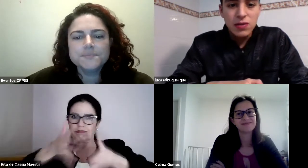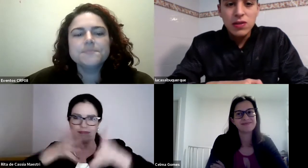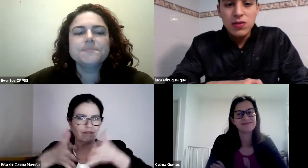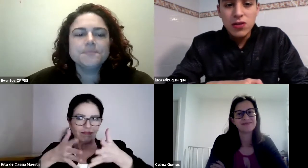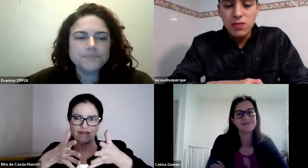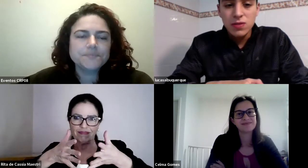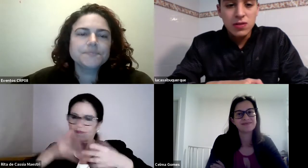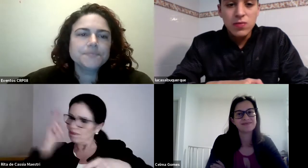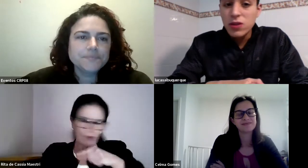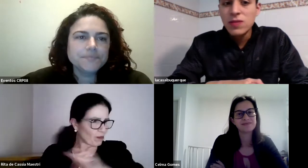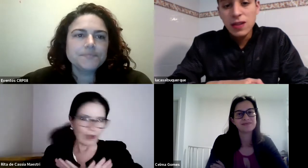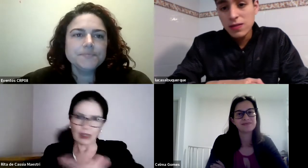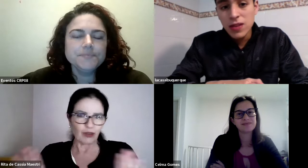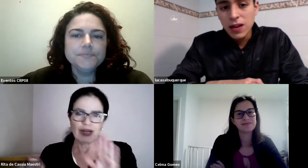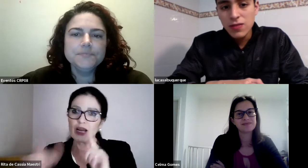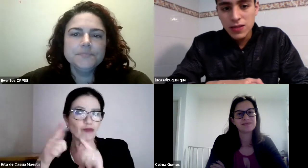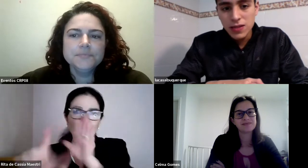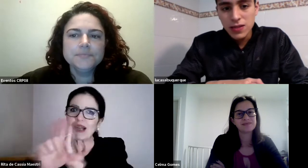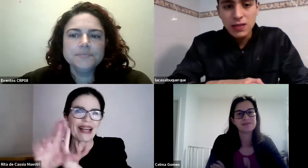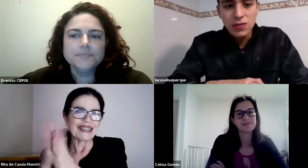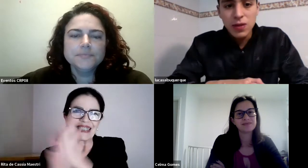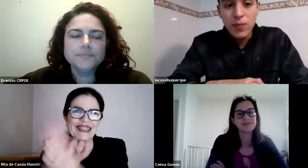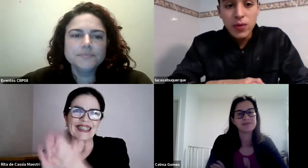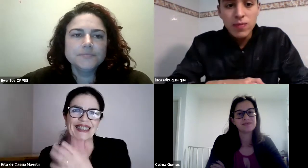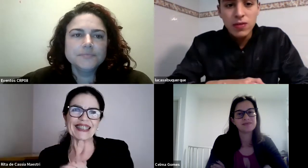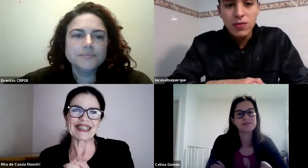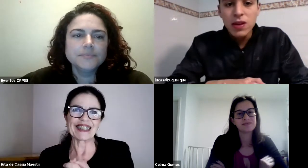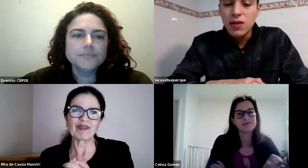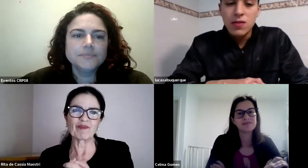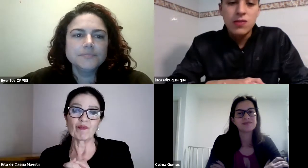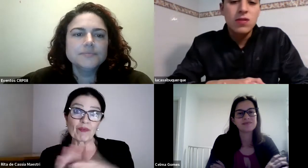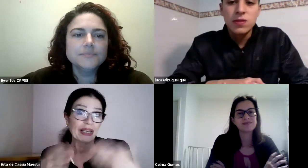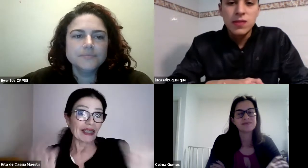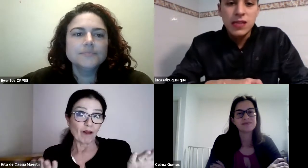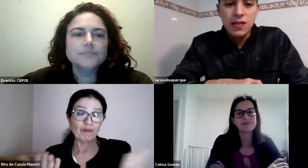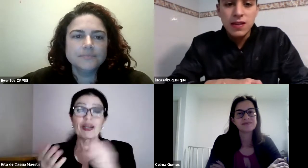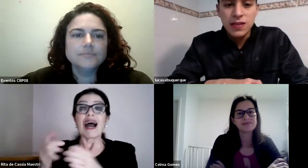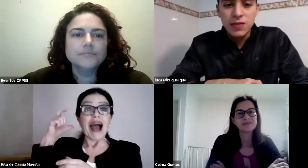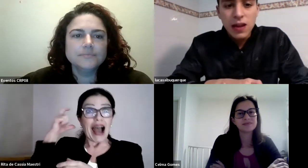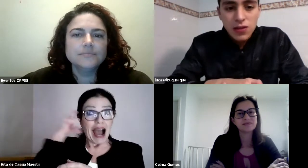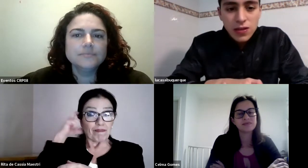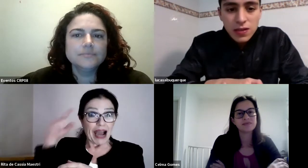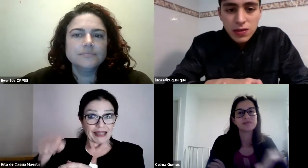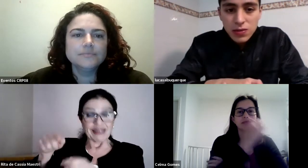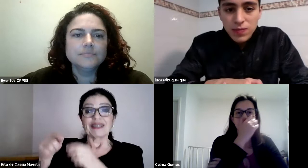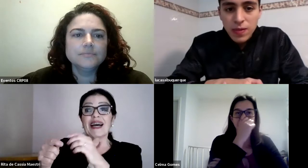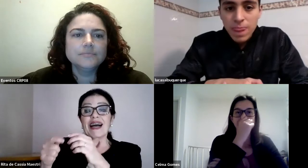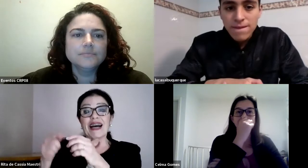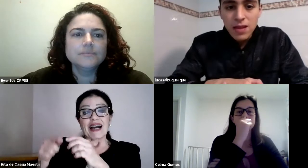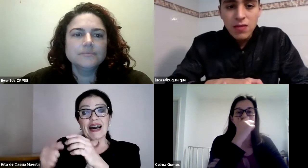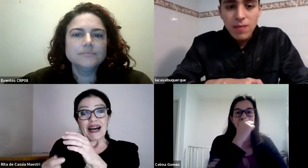isso, era o que nós tínhamos, nós não podíamos usar a língua de sinais, isso era proibido, nós não tínhamos uma legislação que garantisse